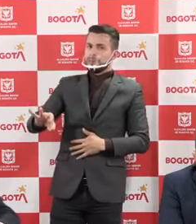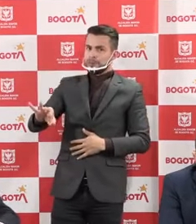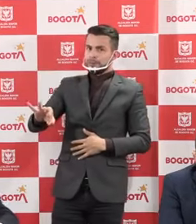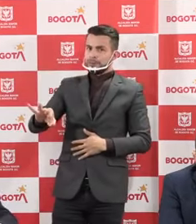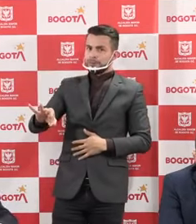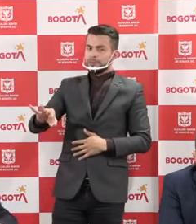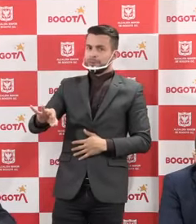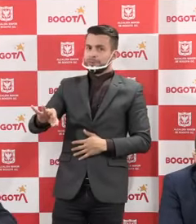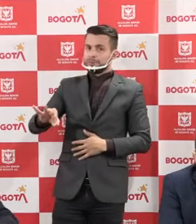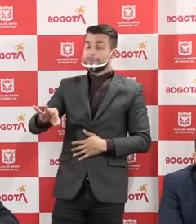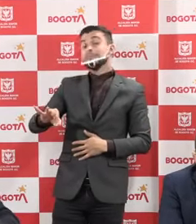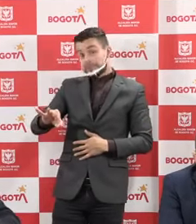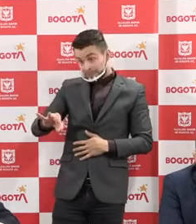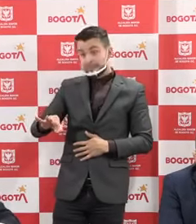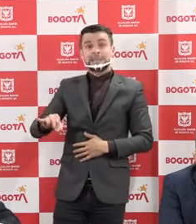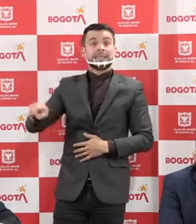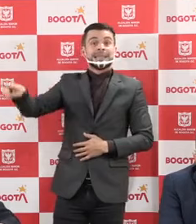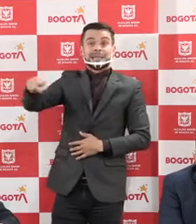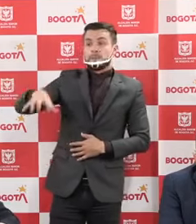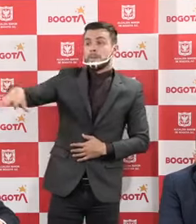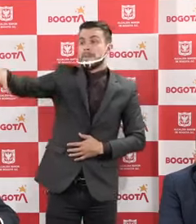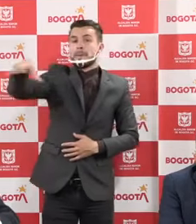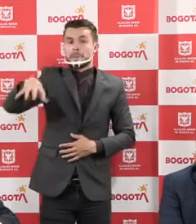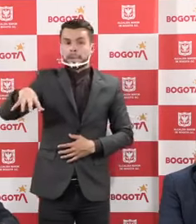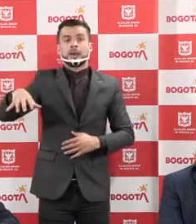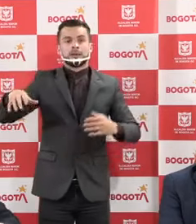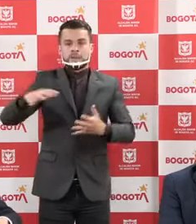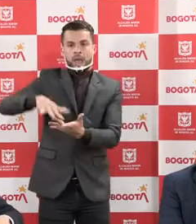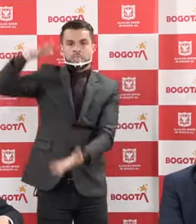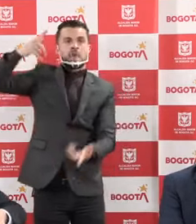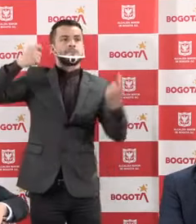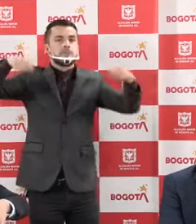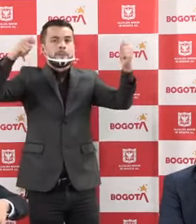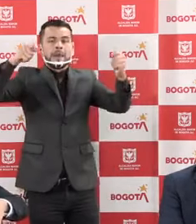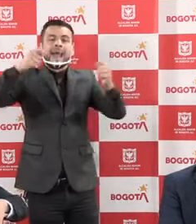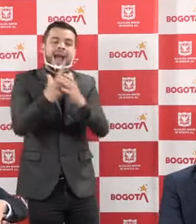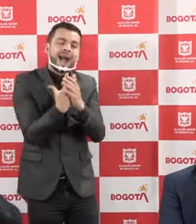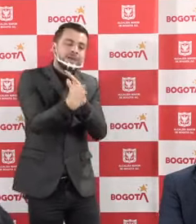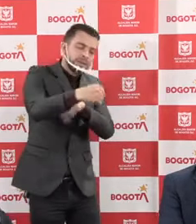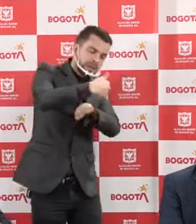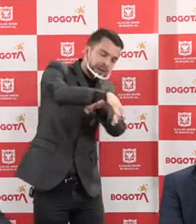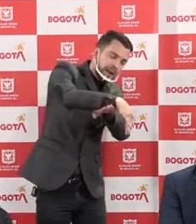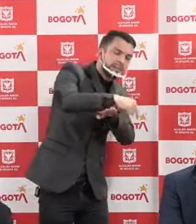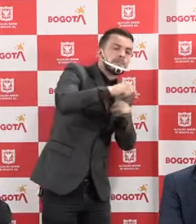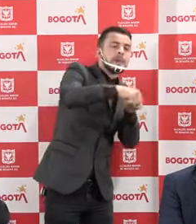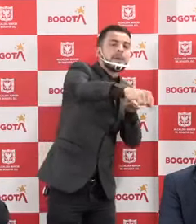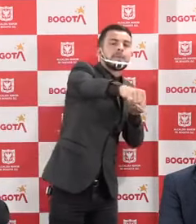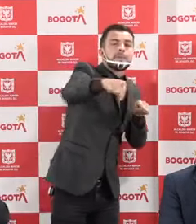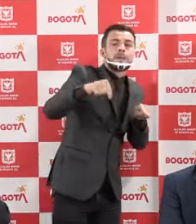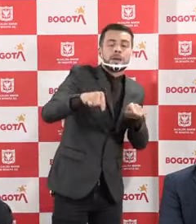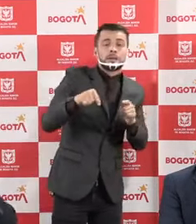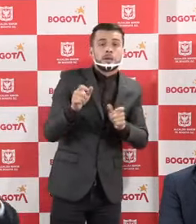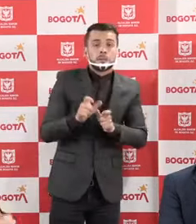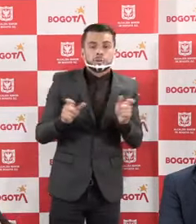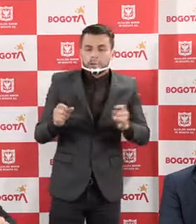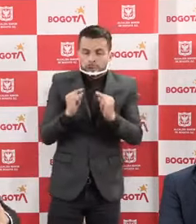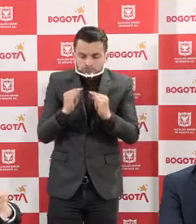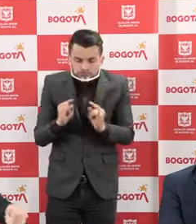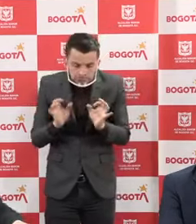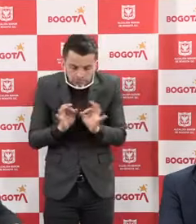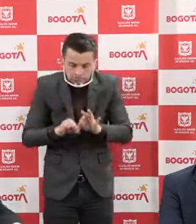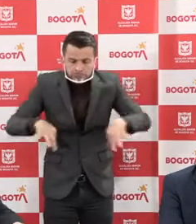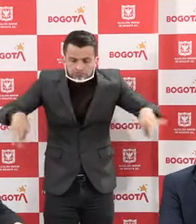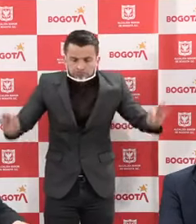también que el comercio minorista que era común en corabastos no funciona es decir la posibilidad de hacer el mercado de la dama de casa de la localidad de kennedy